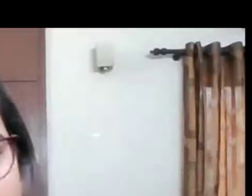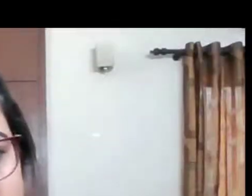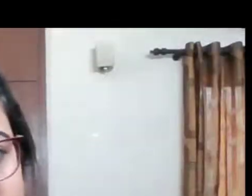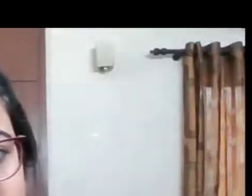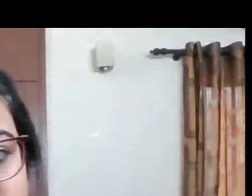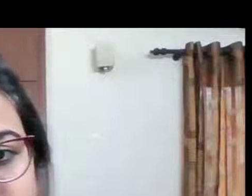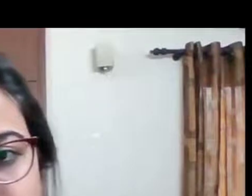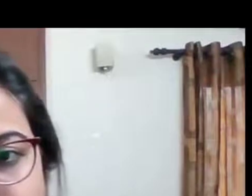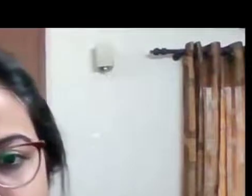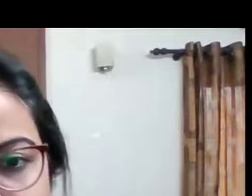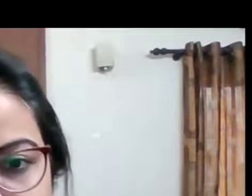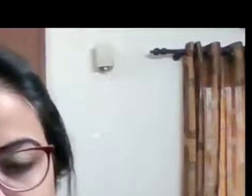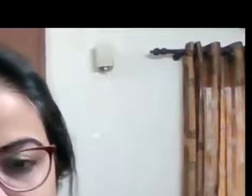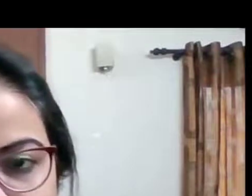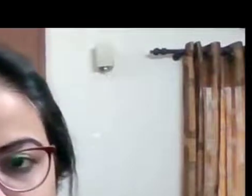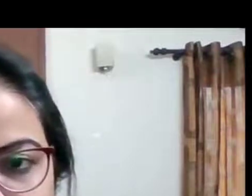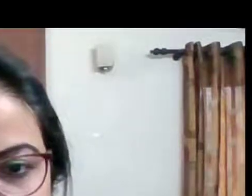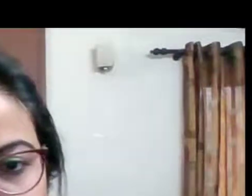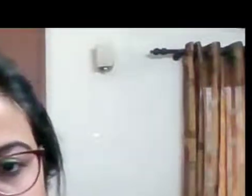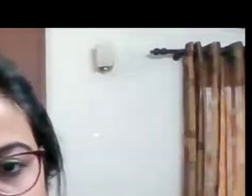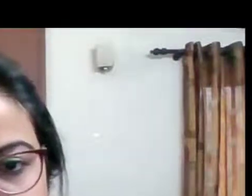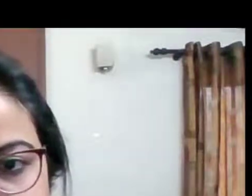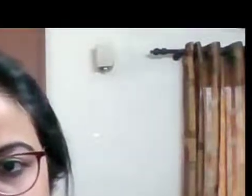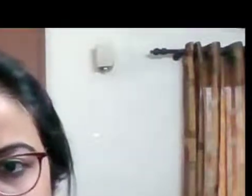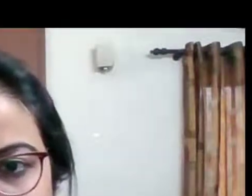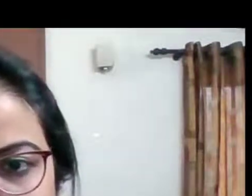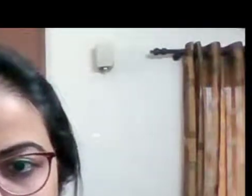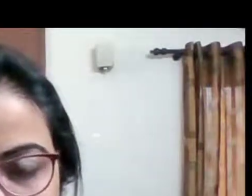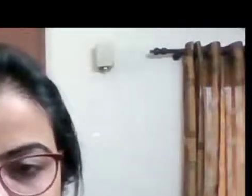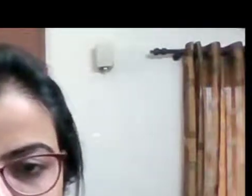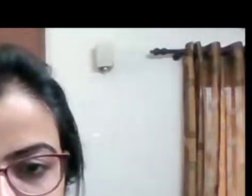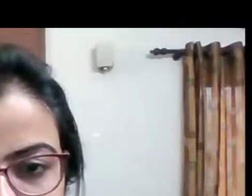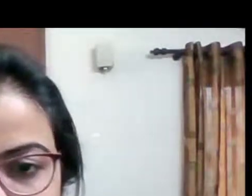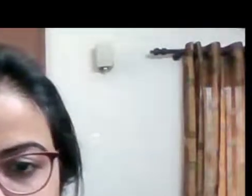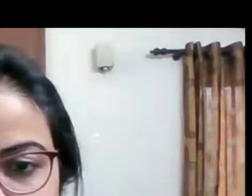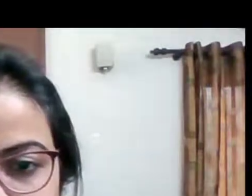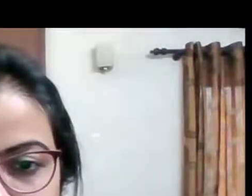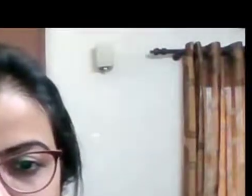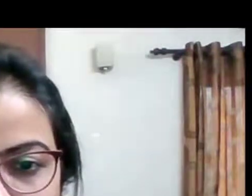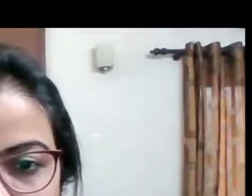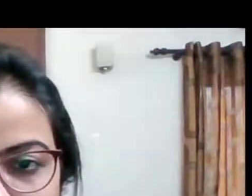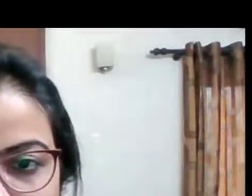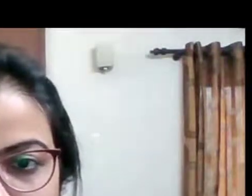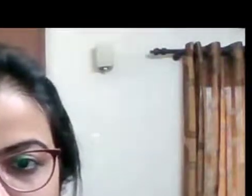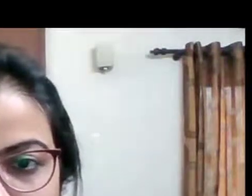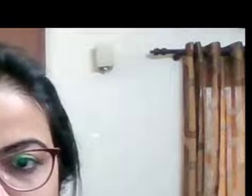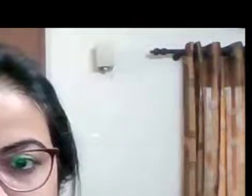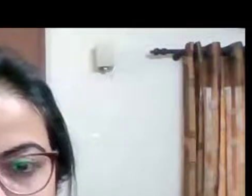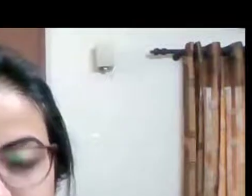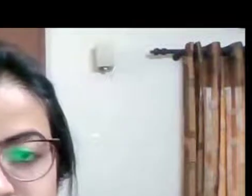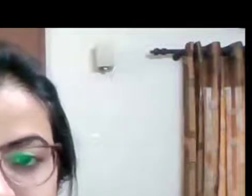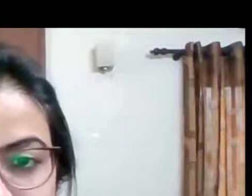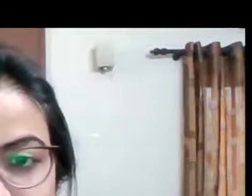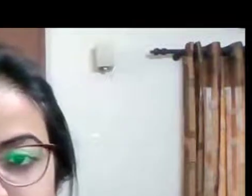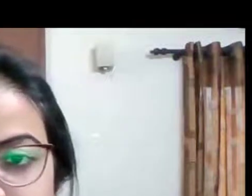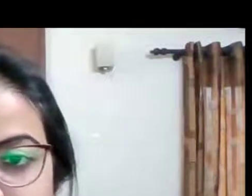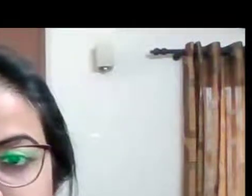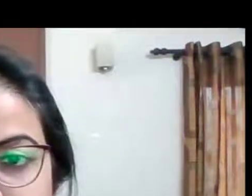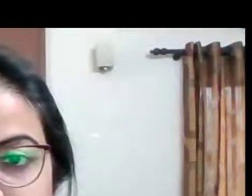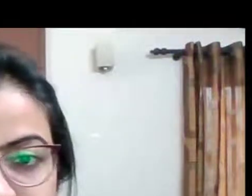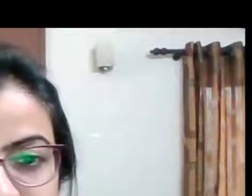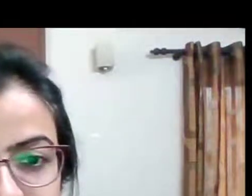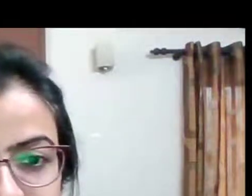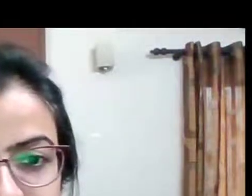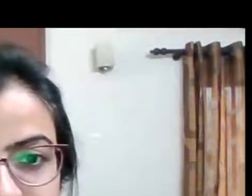All right. And there is a third sequence here.